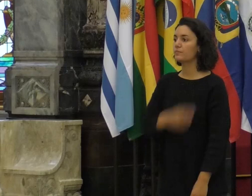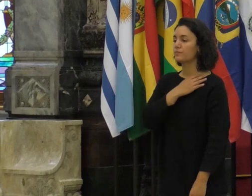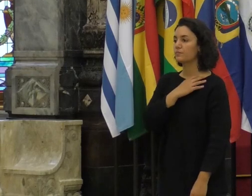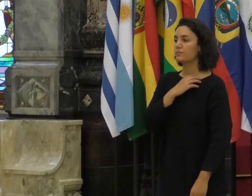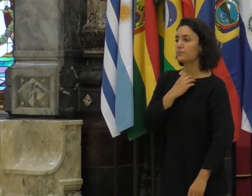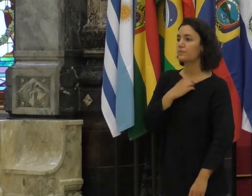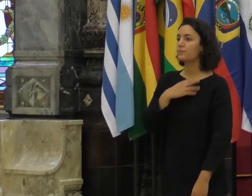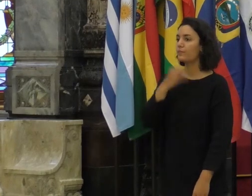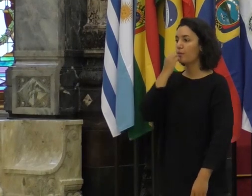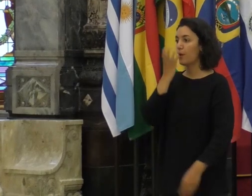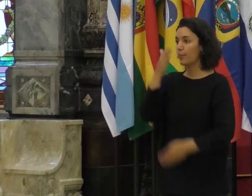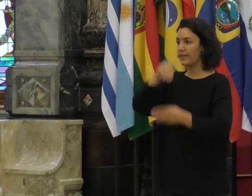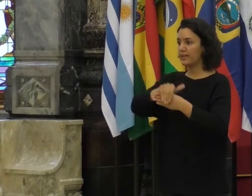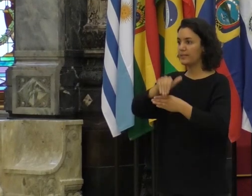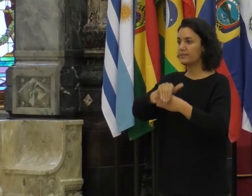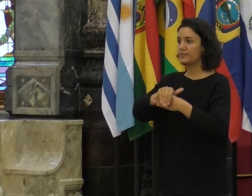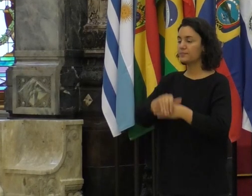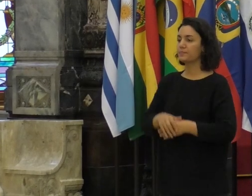Buenas tardes.